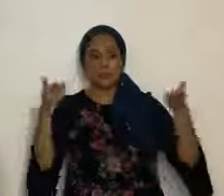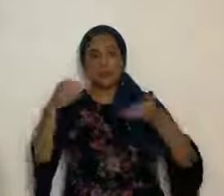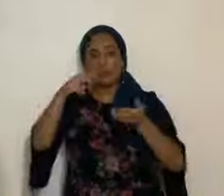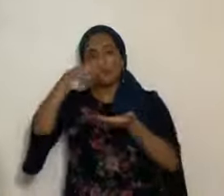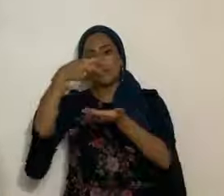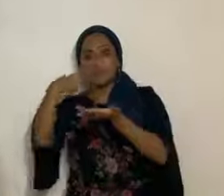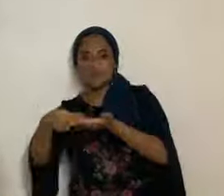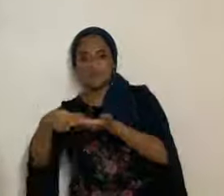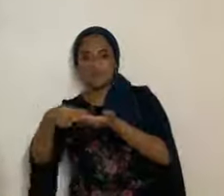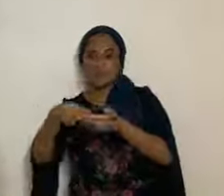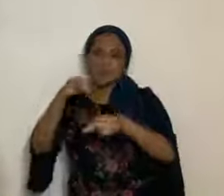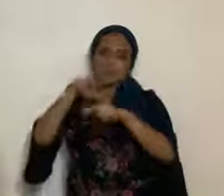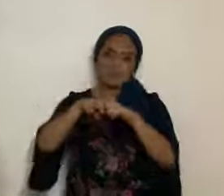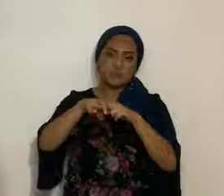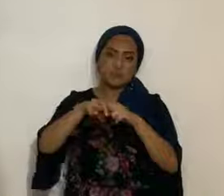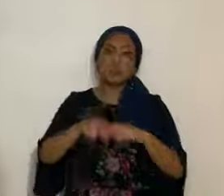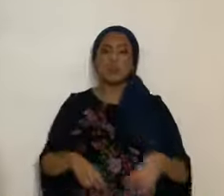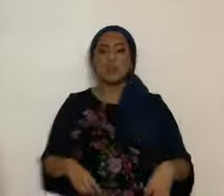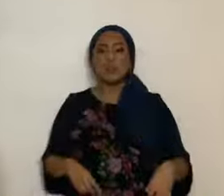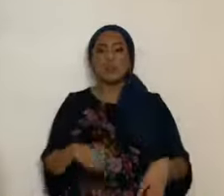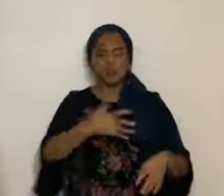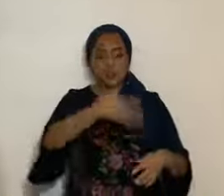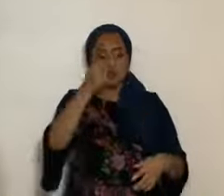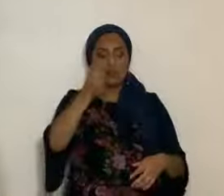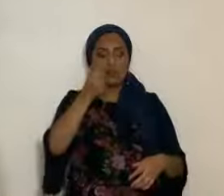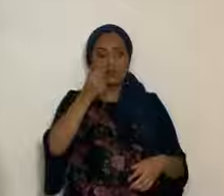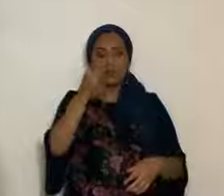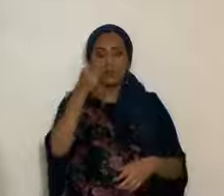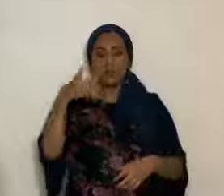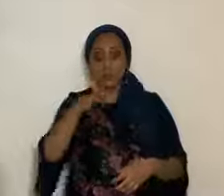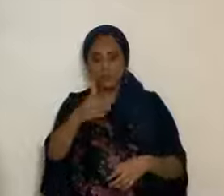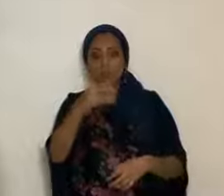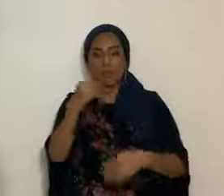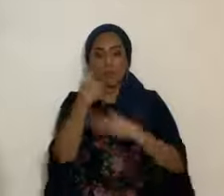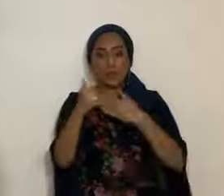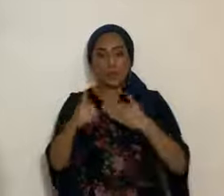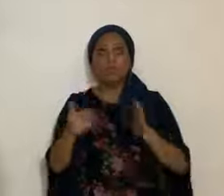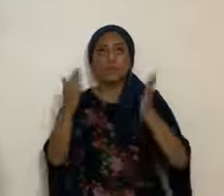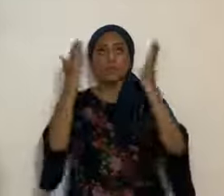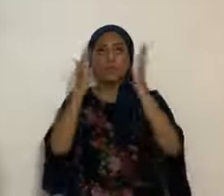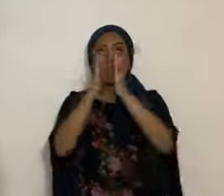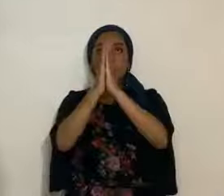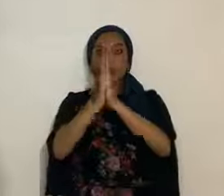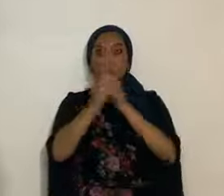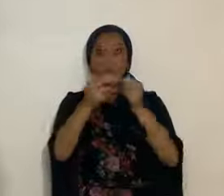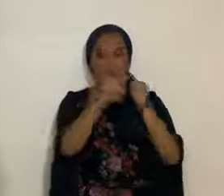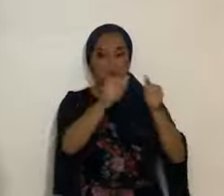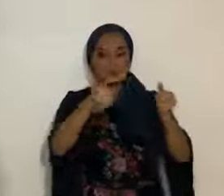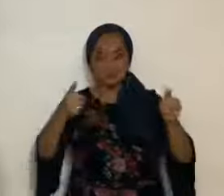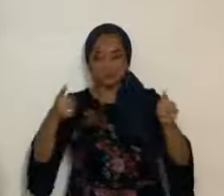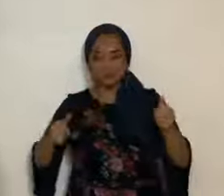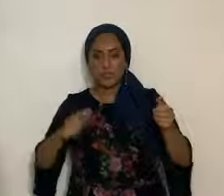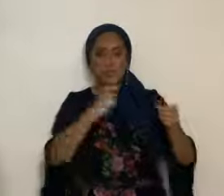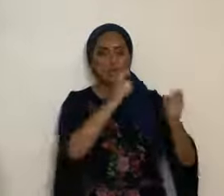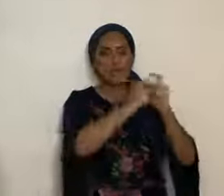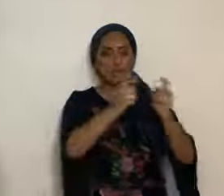la tierra. Tomando los 7 panes y los 2 peces, dio gracias y partió y dio a sus discípulos, y los discípulos